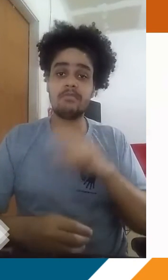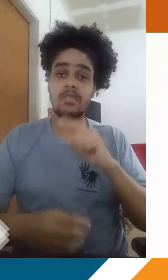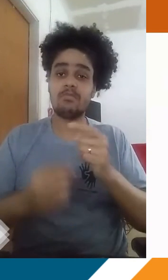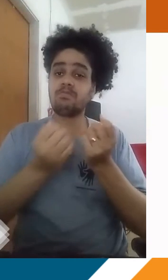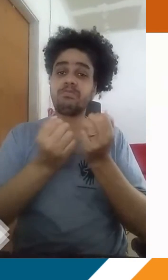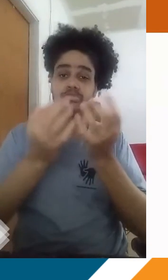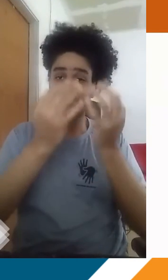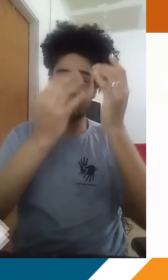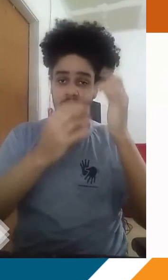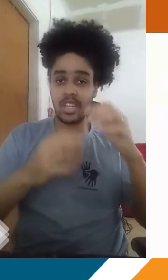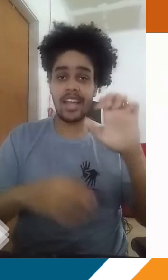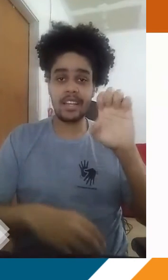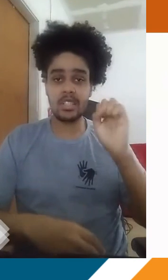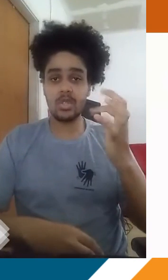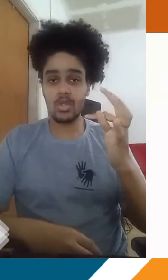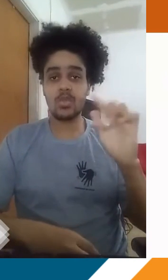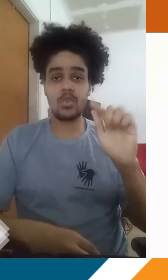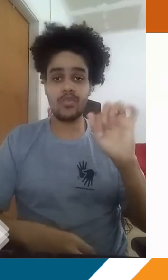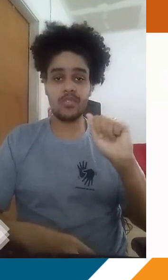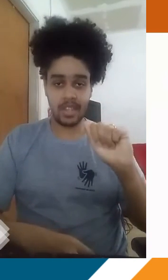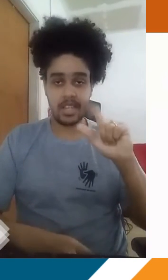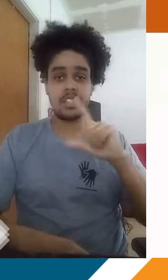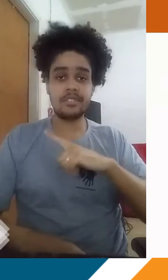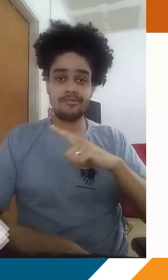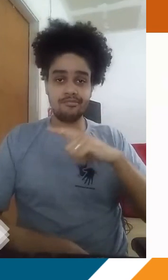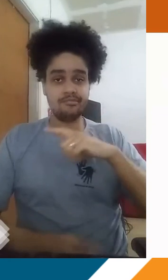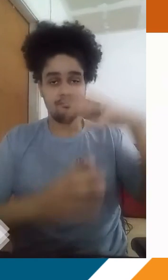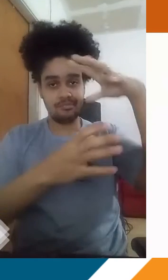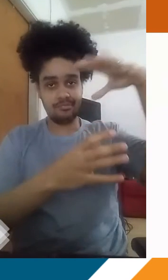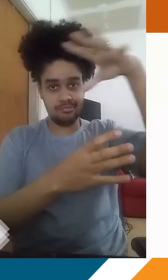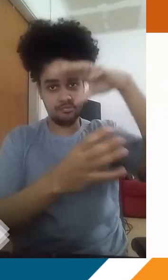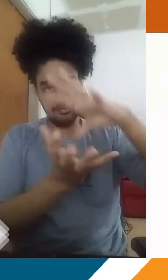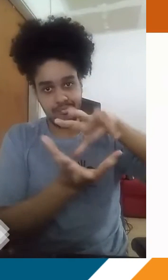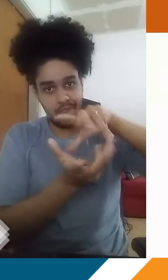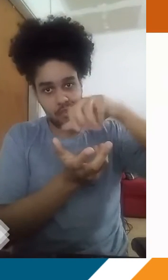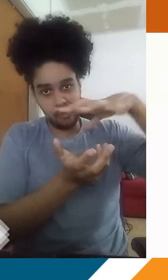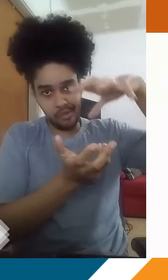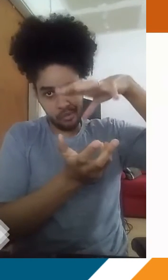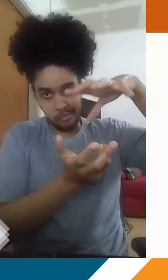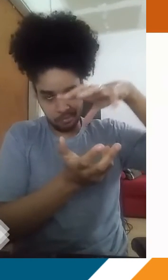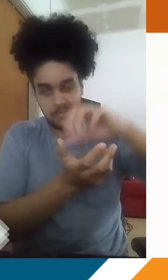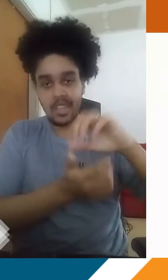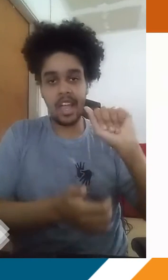substâncias, né? Dos gases estufa que estão presentes na atmosfera. E acaba acontecendo esse